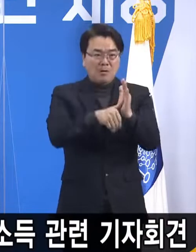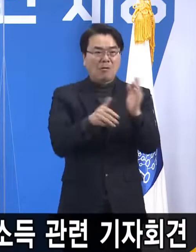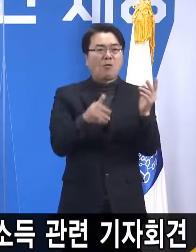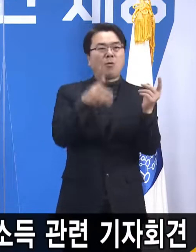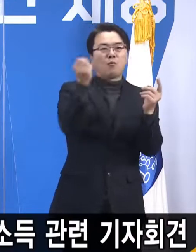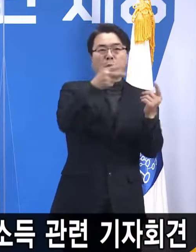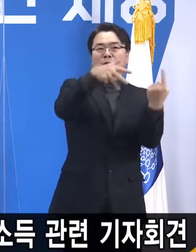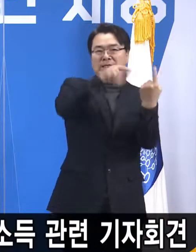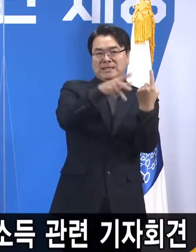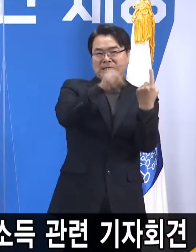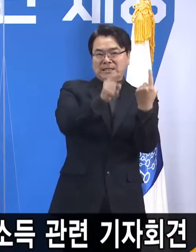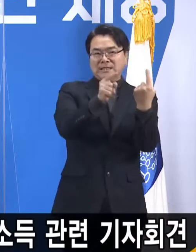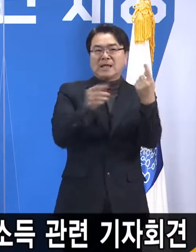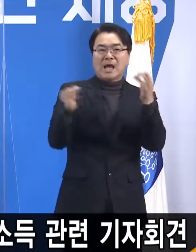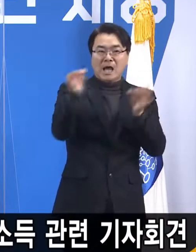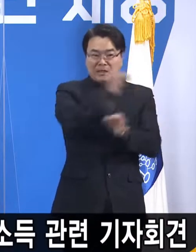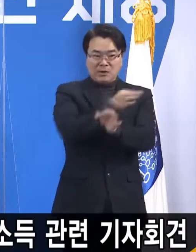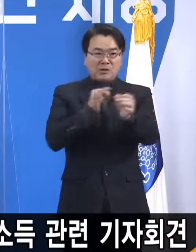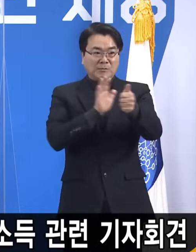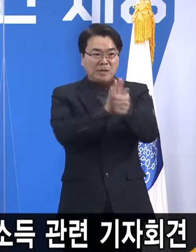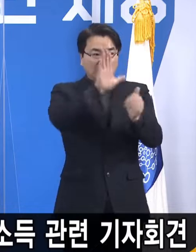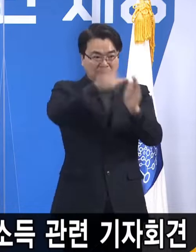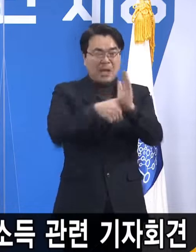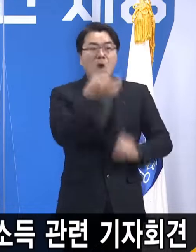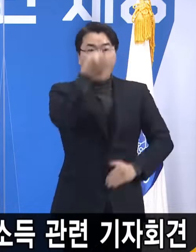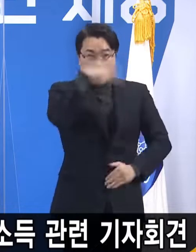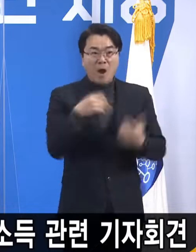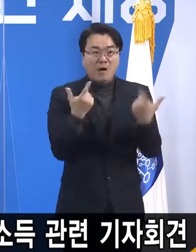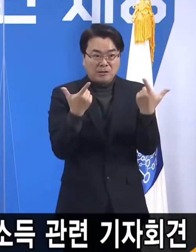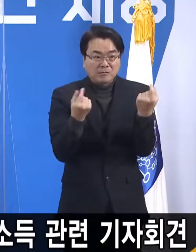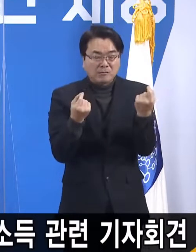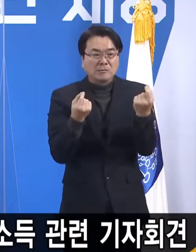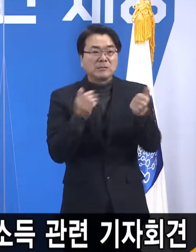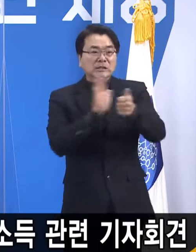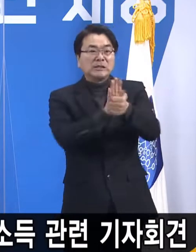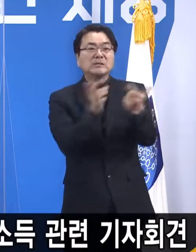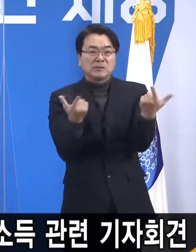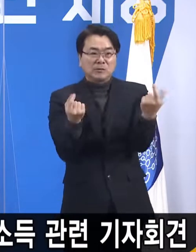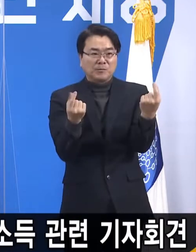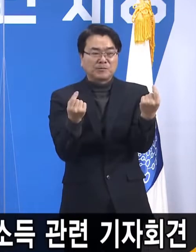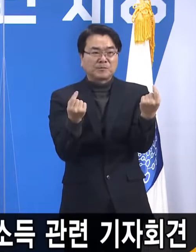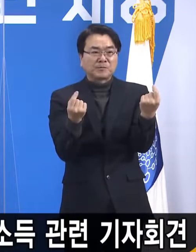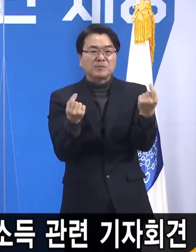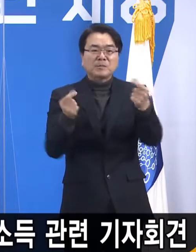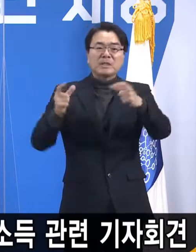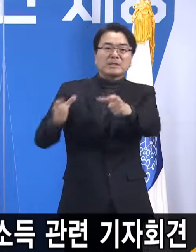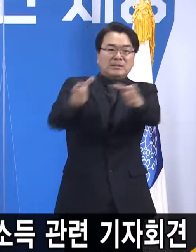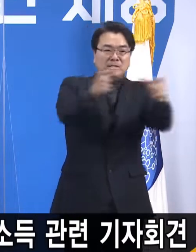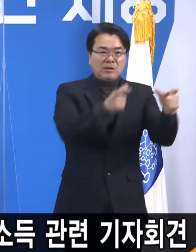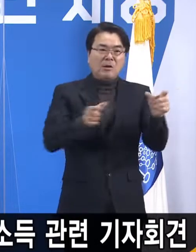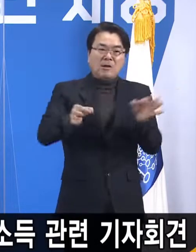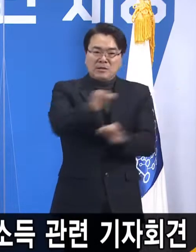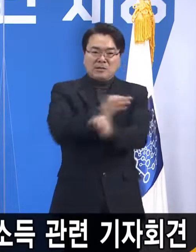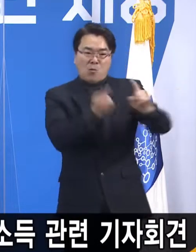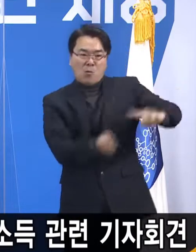지급에서 확인된 지역 화폐 보편 지급의 소득 지원과 지역 경제 활성화